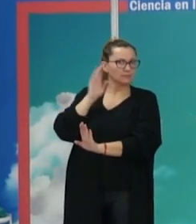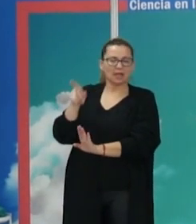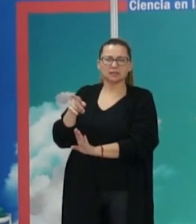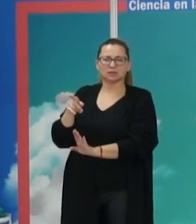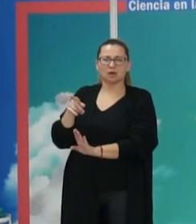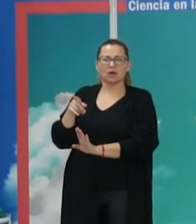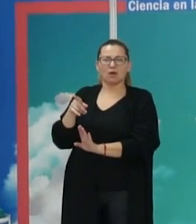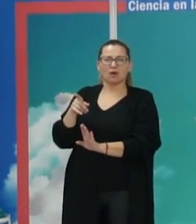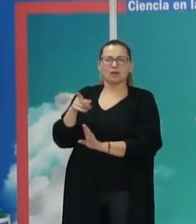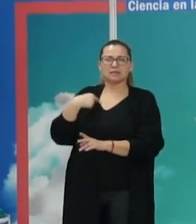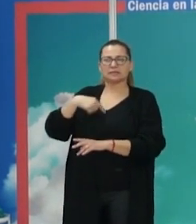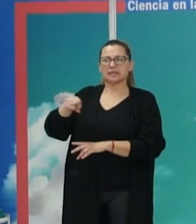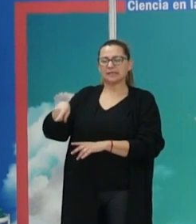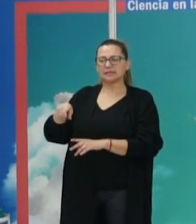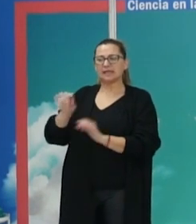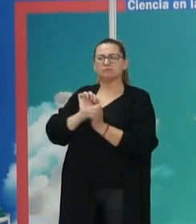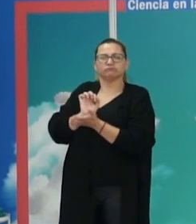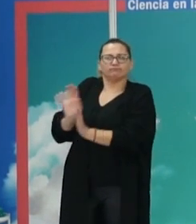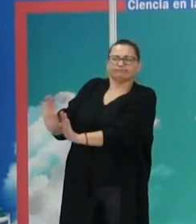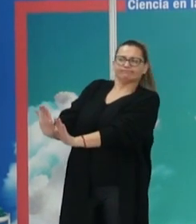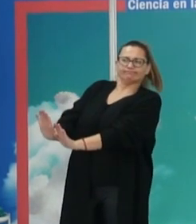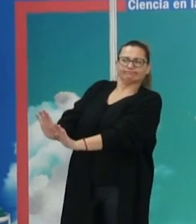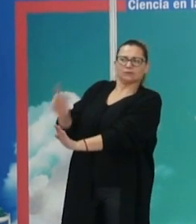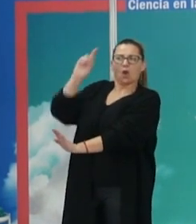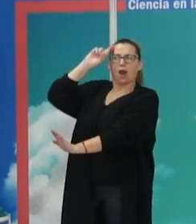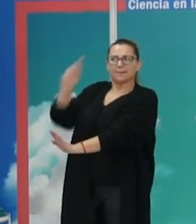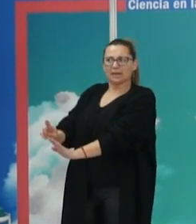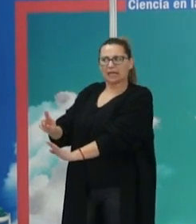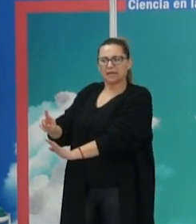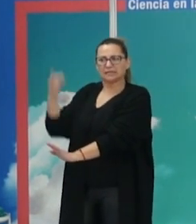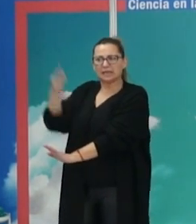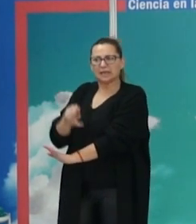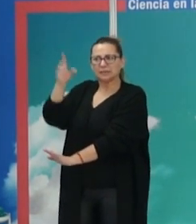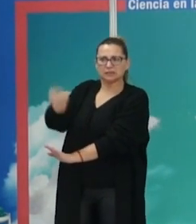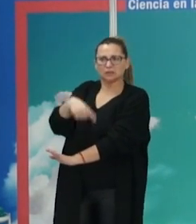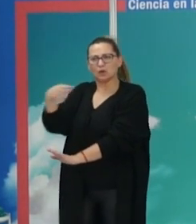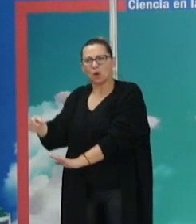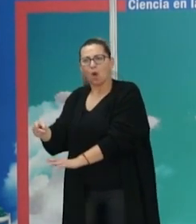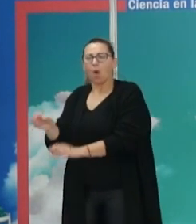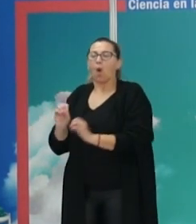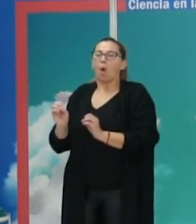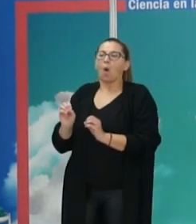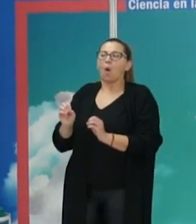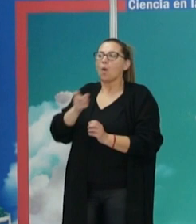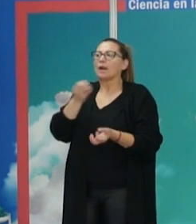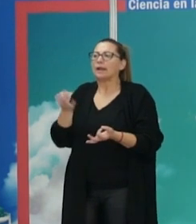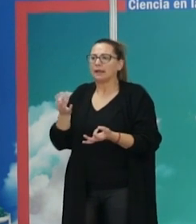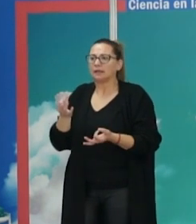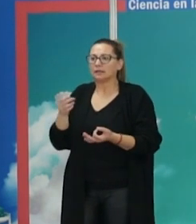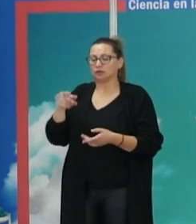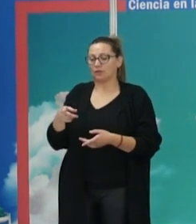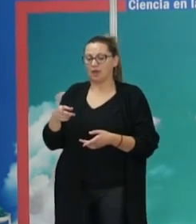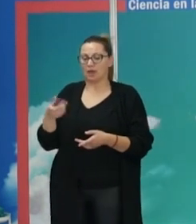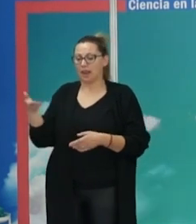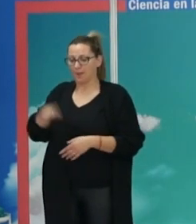y si debe respetarse ese rechazo o no. Esto es una pregunta importante que va a depender de que contemplemos la muerte como una cuestión fáctica